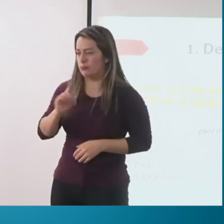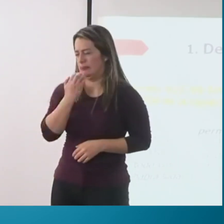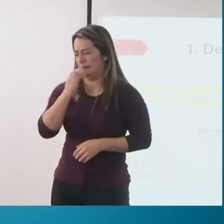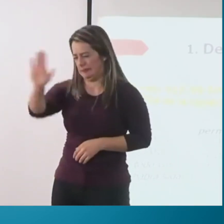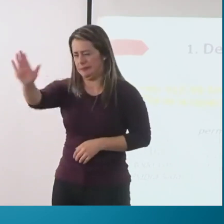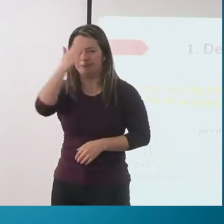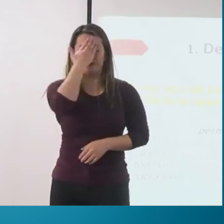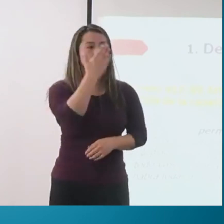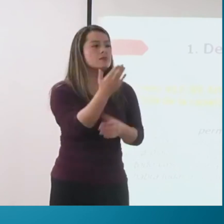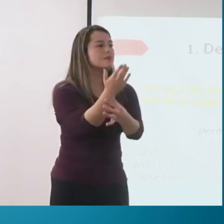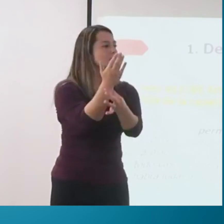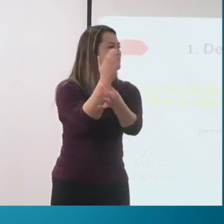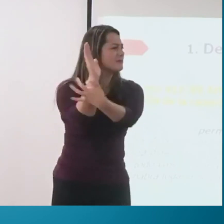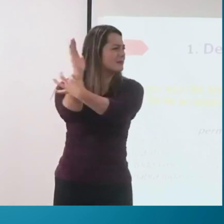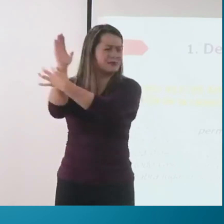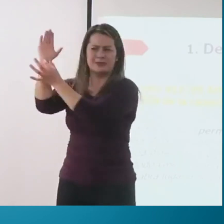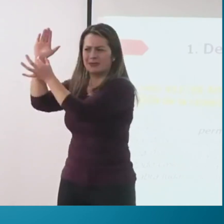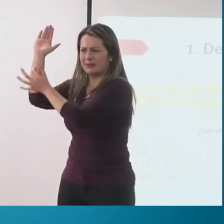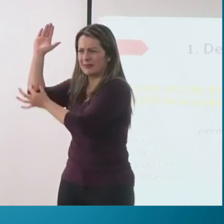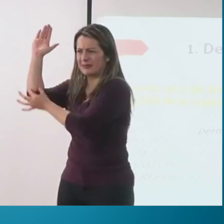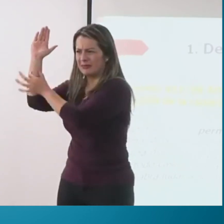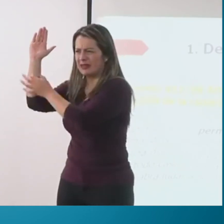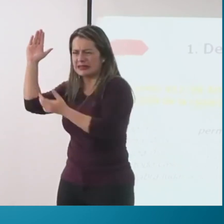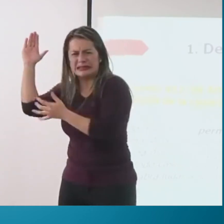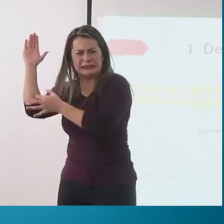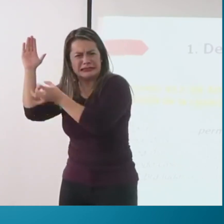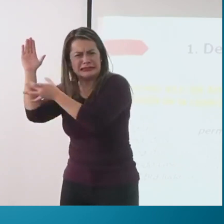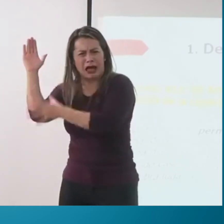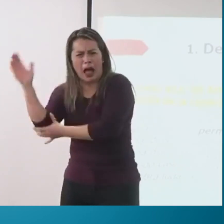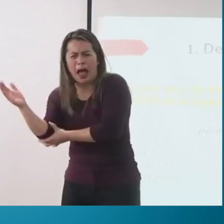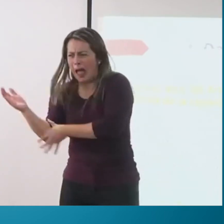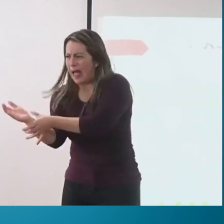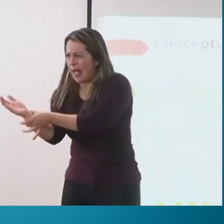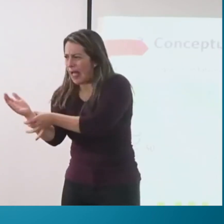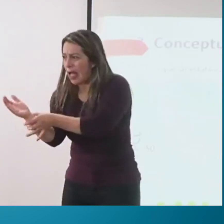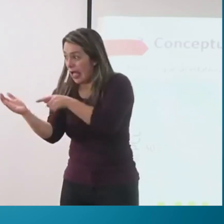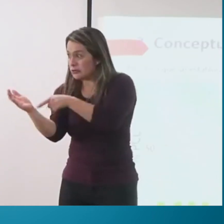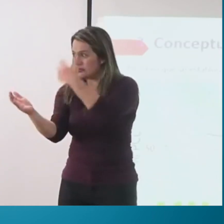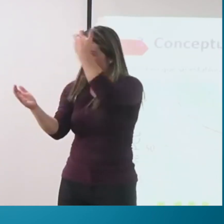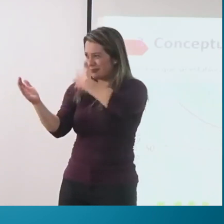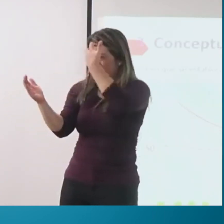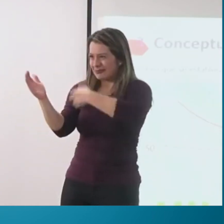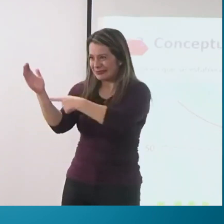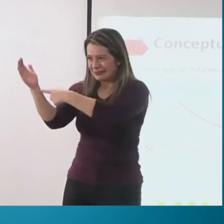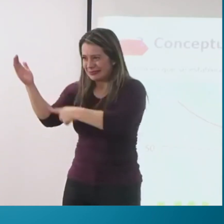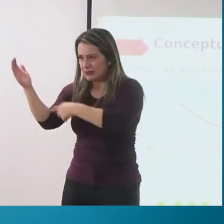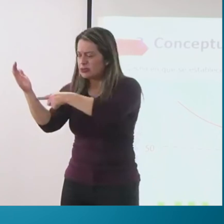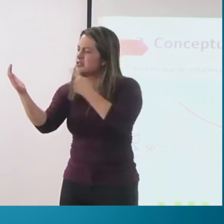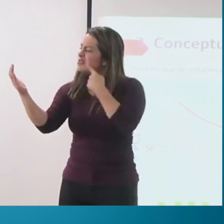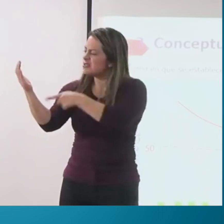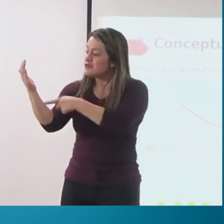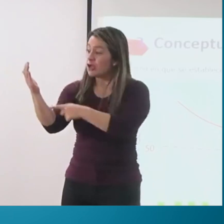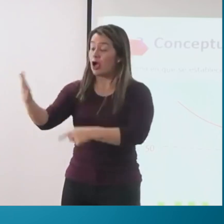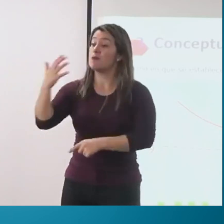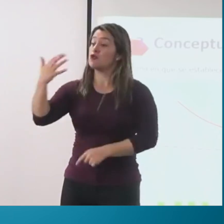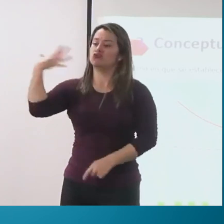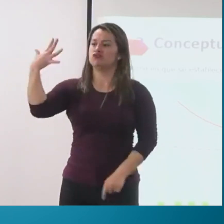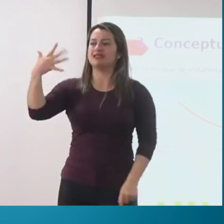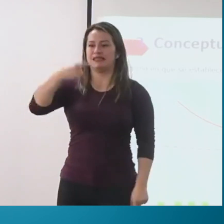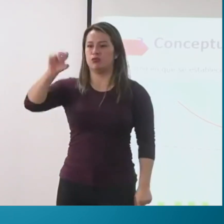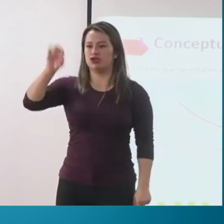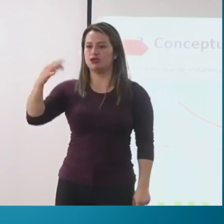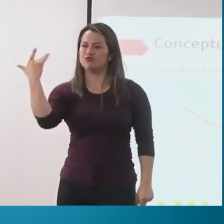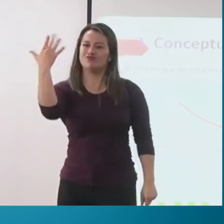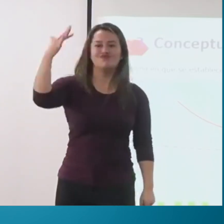del carpo no quiere decir que se estructuró, sino fecha de estructuración es cuando superó el límite del 50%. ¿Ven esa